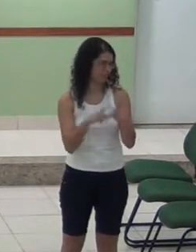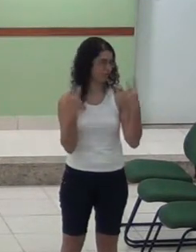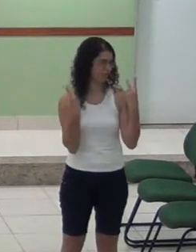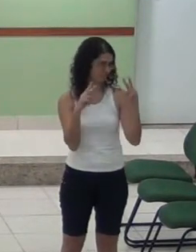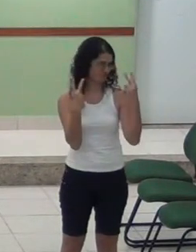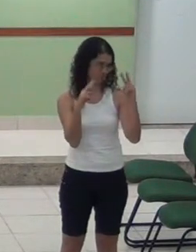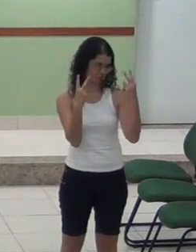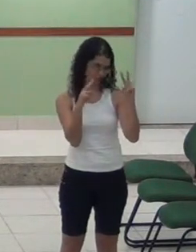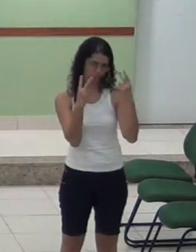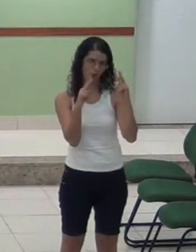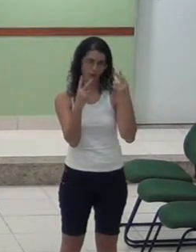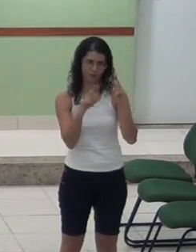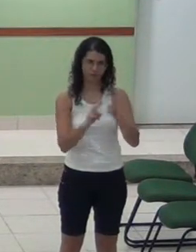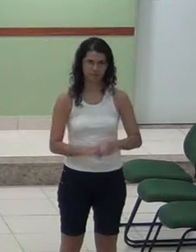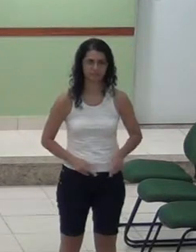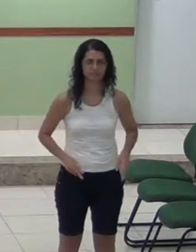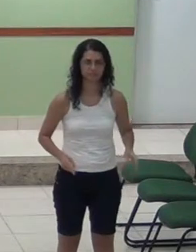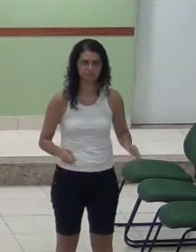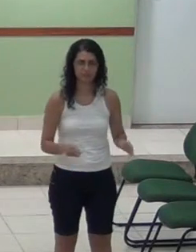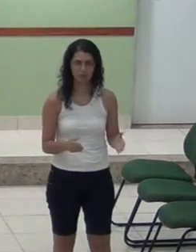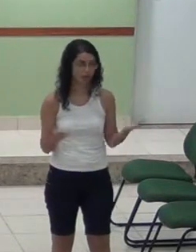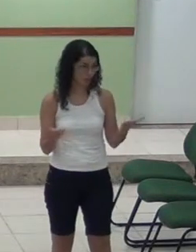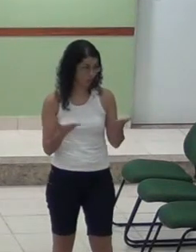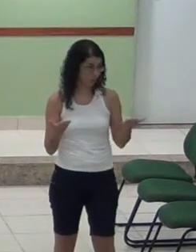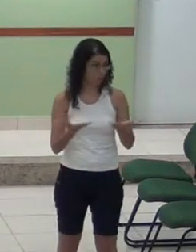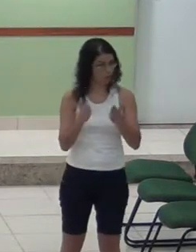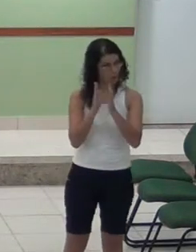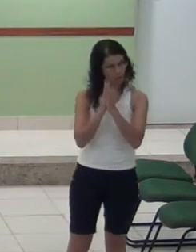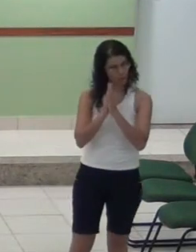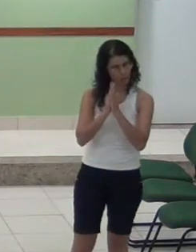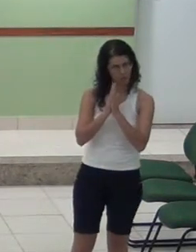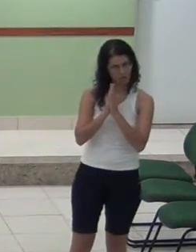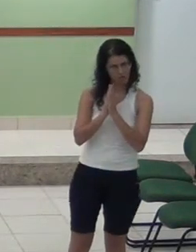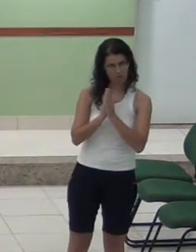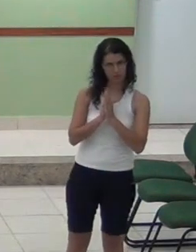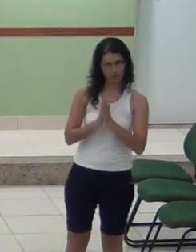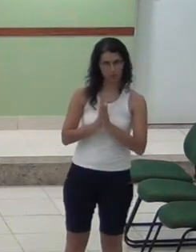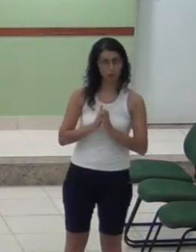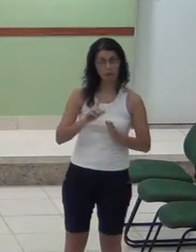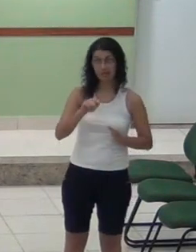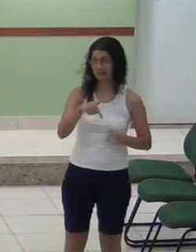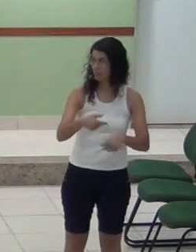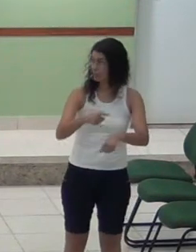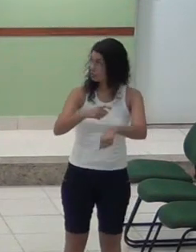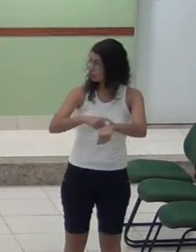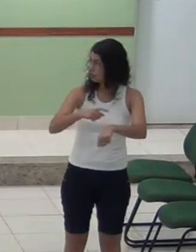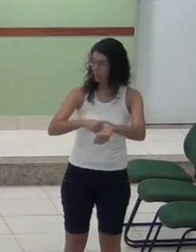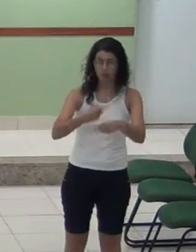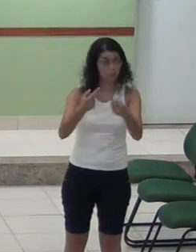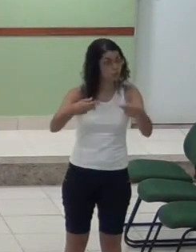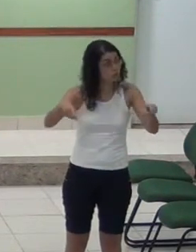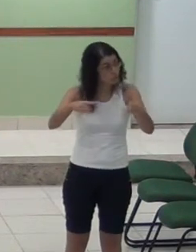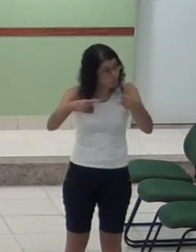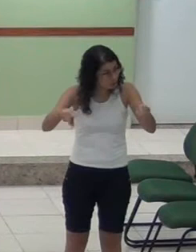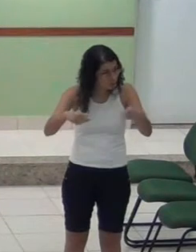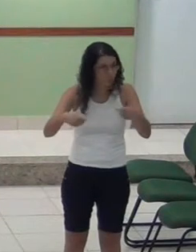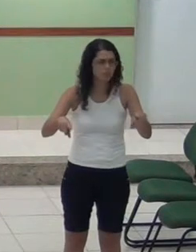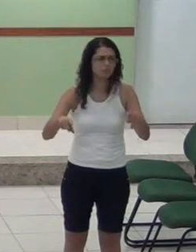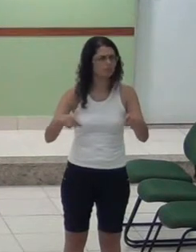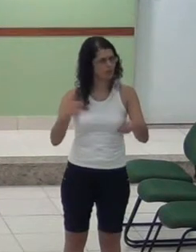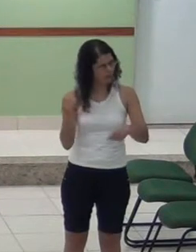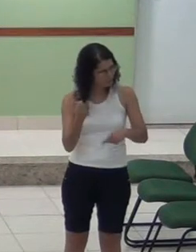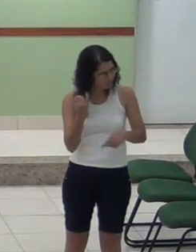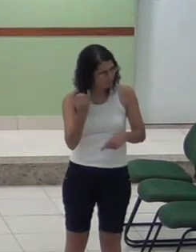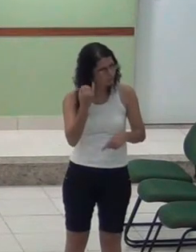última oração, após a oração, pós-lúdio. Sempre lembrando, pós-lúdio é parte do culto. Então,